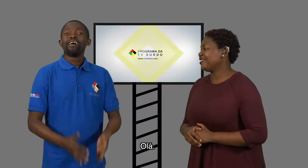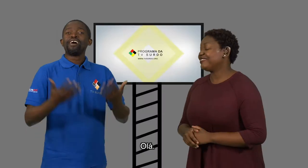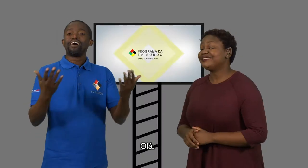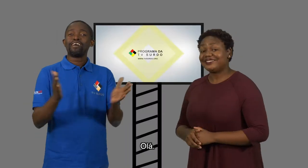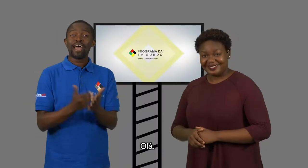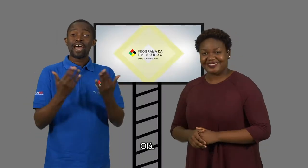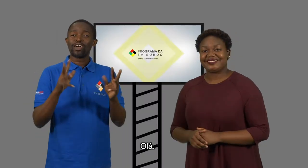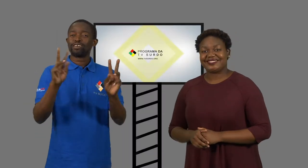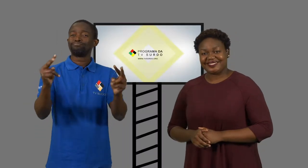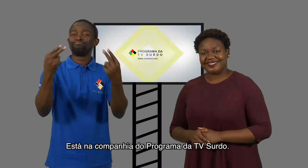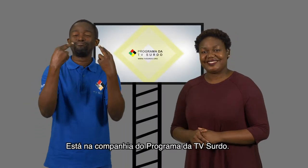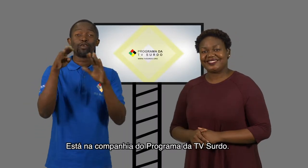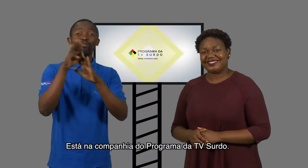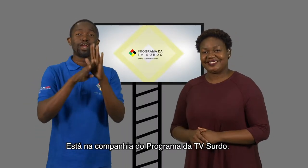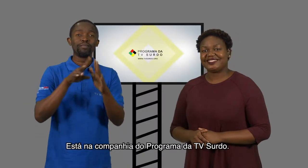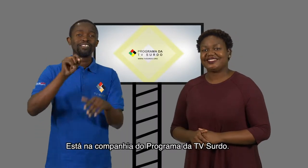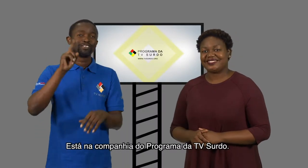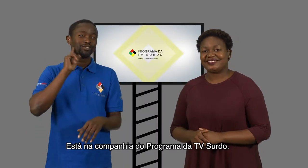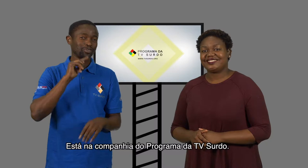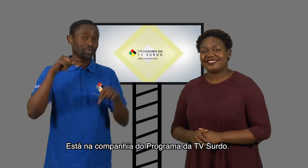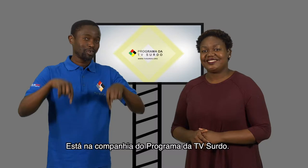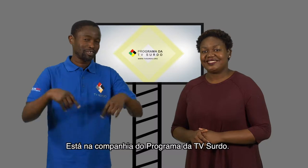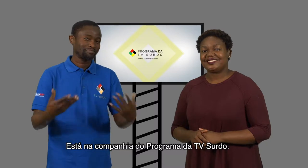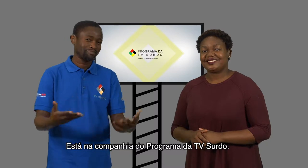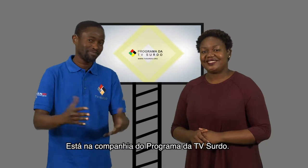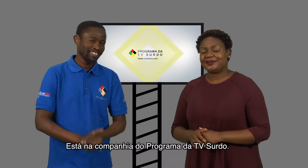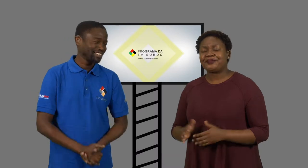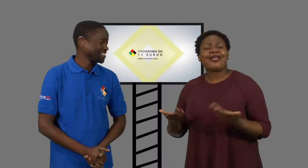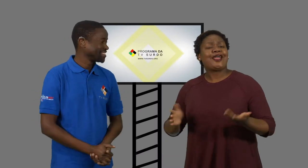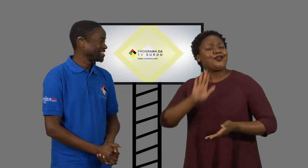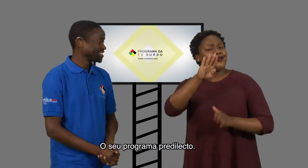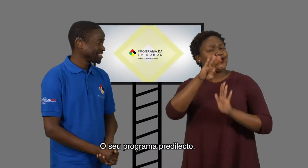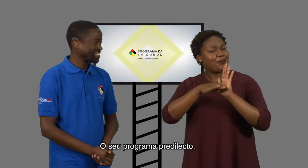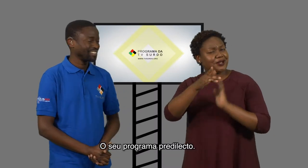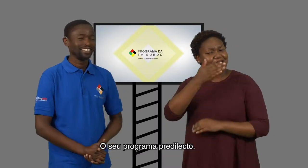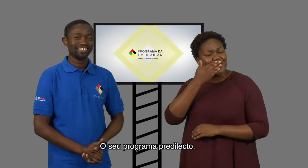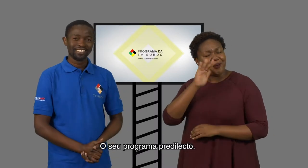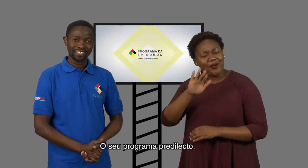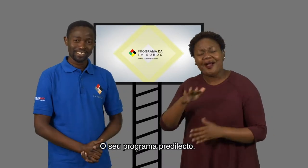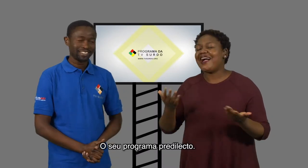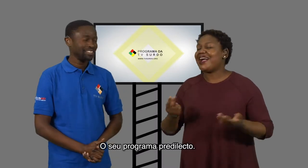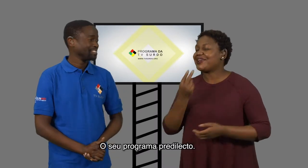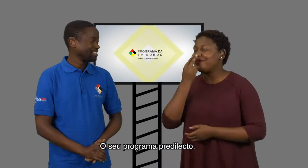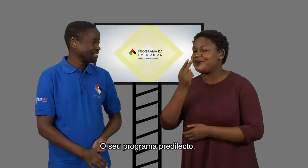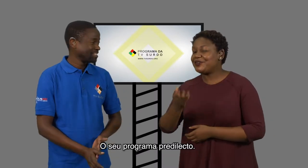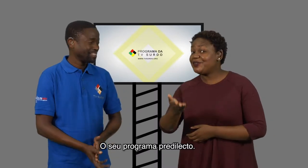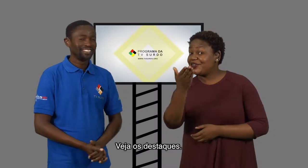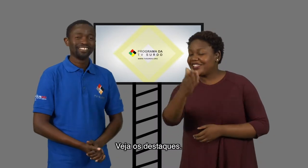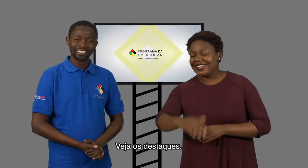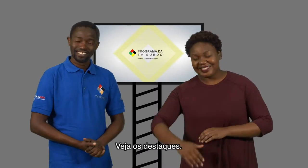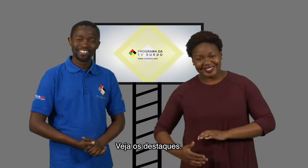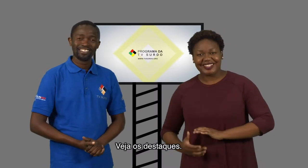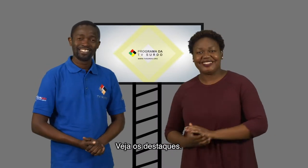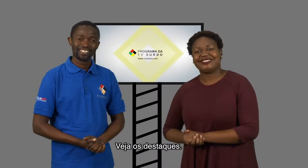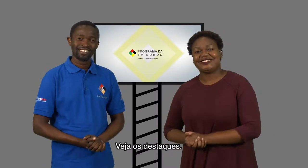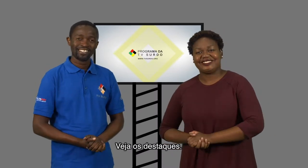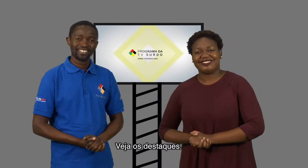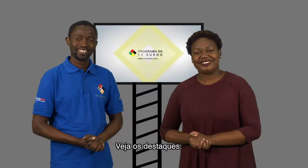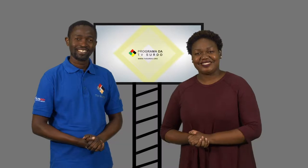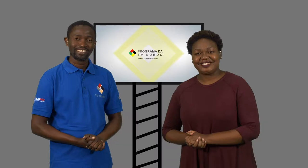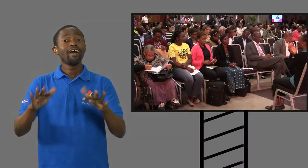Olá, está na companhia do programa da TV Surdo, o seu programa predileto. Veja os